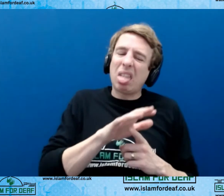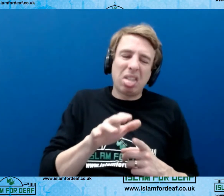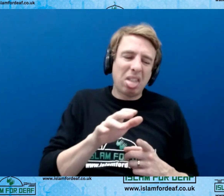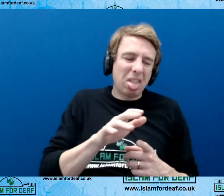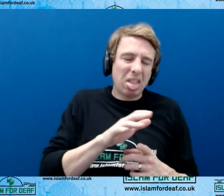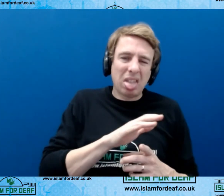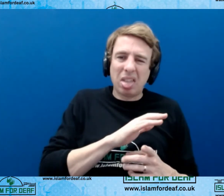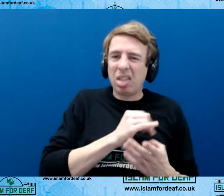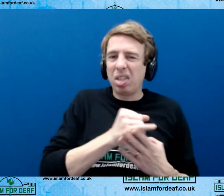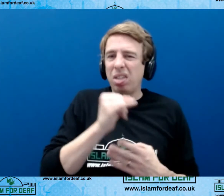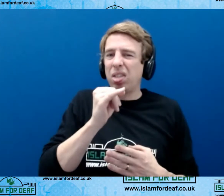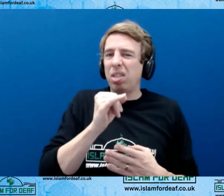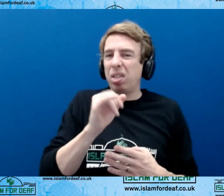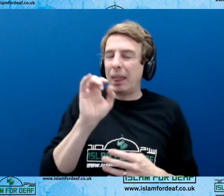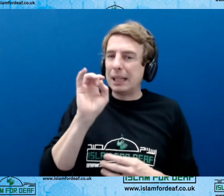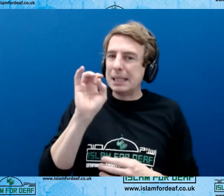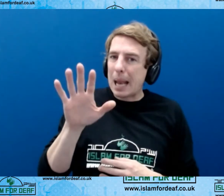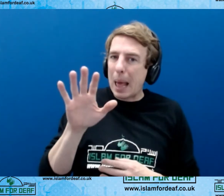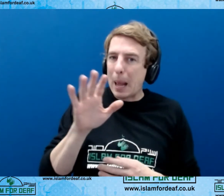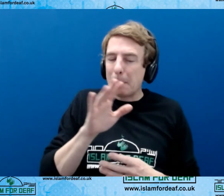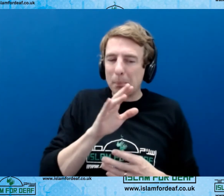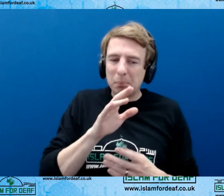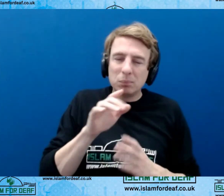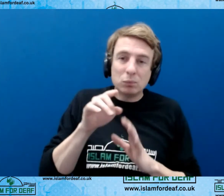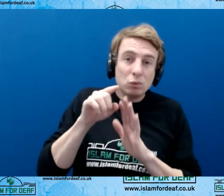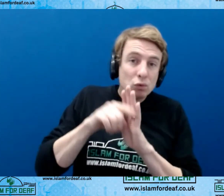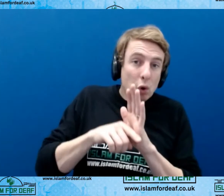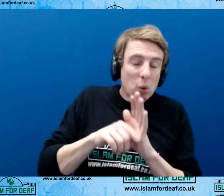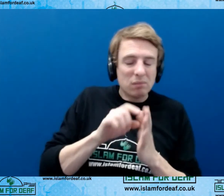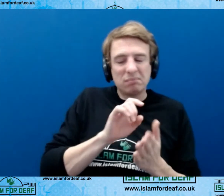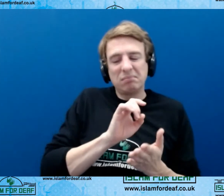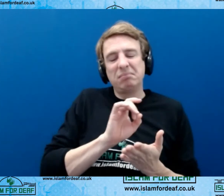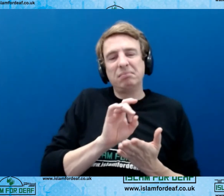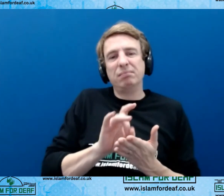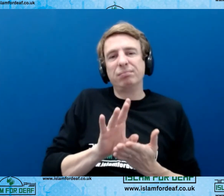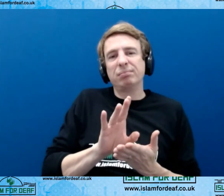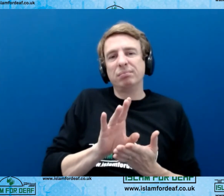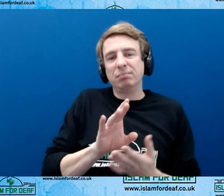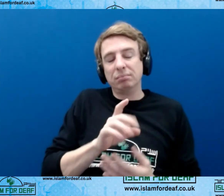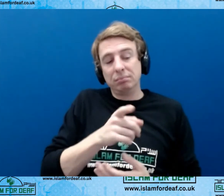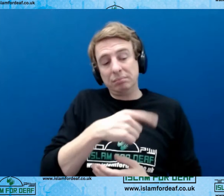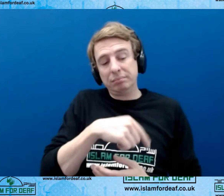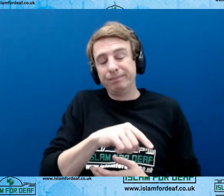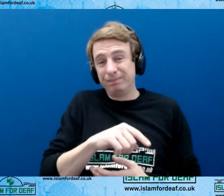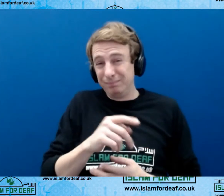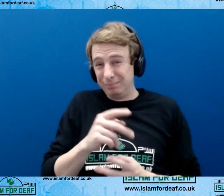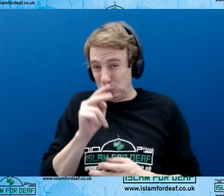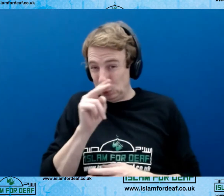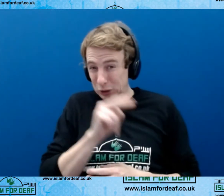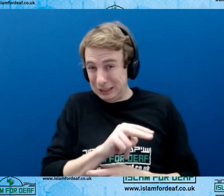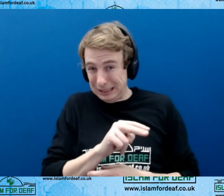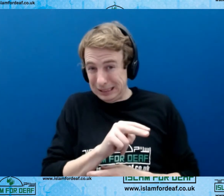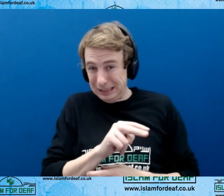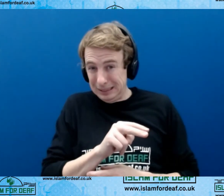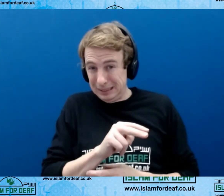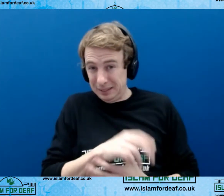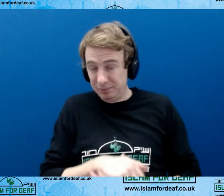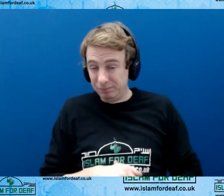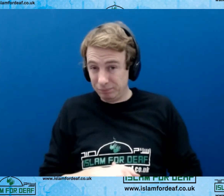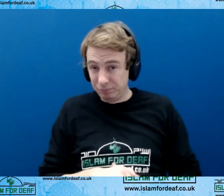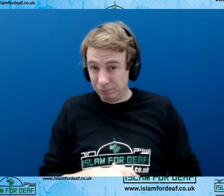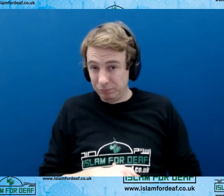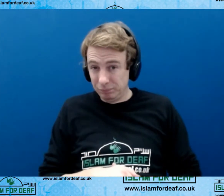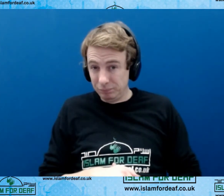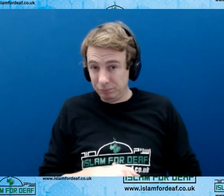فذلك الذي يدع اليتيم من ثمرات ذلك التكذيب أن هذه حالة من يدع اليتيم أي